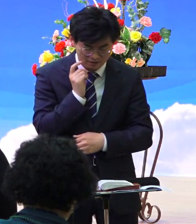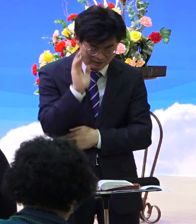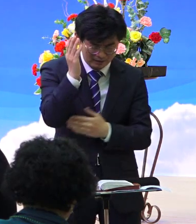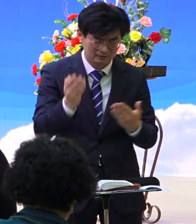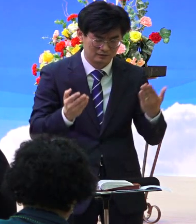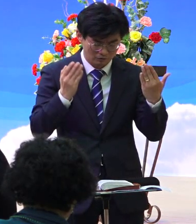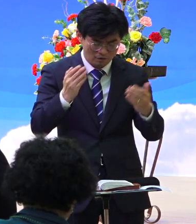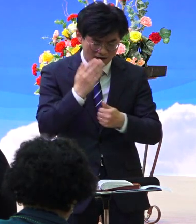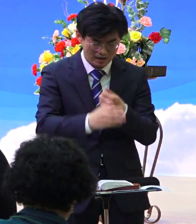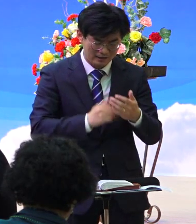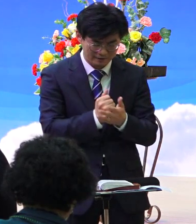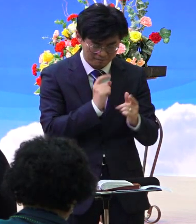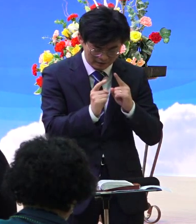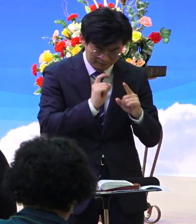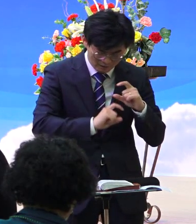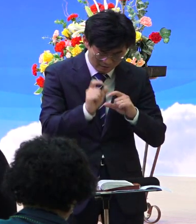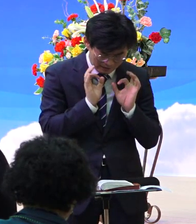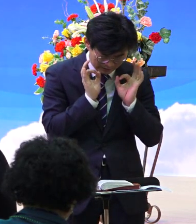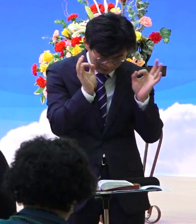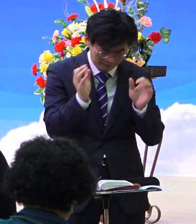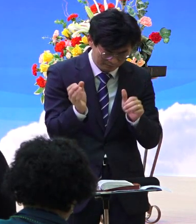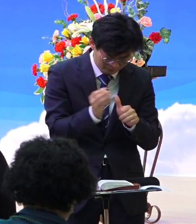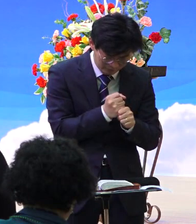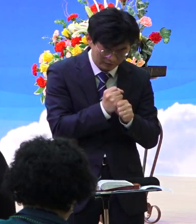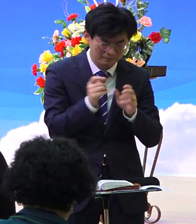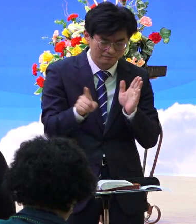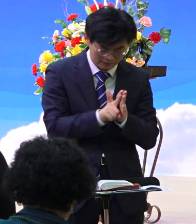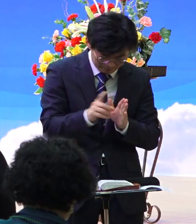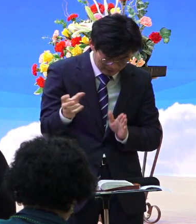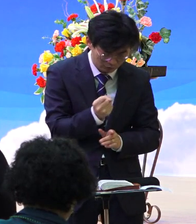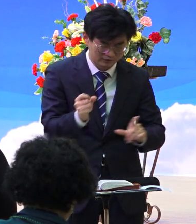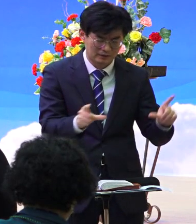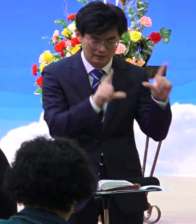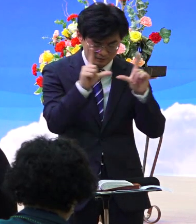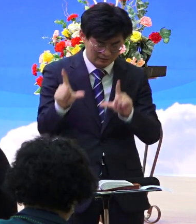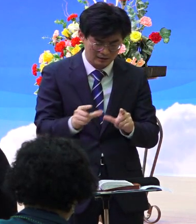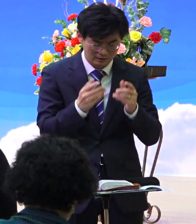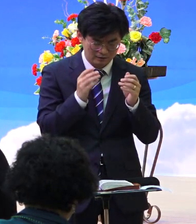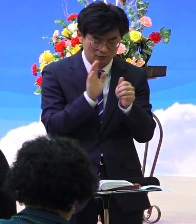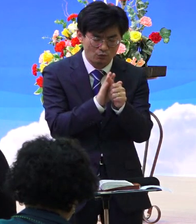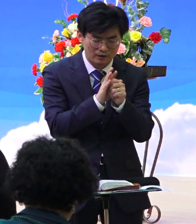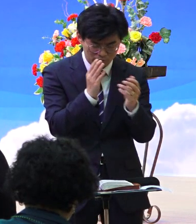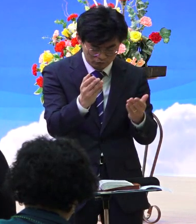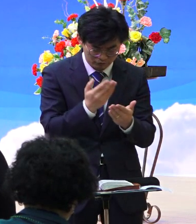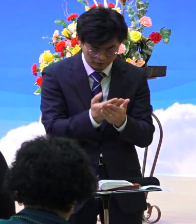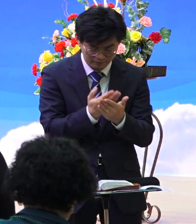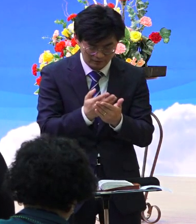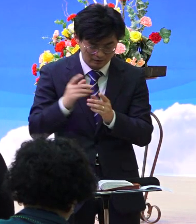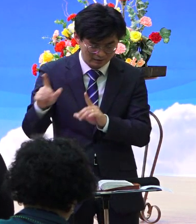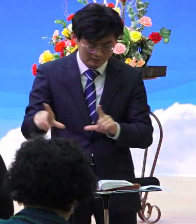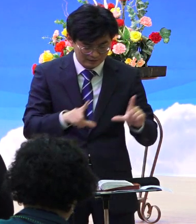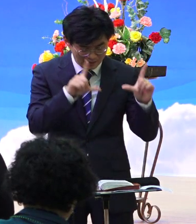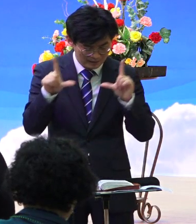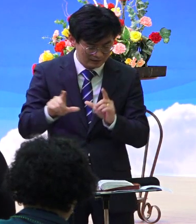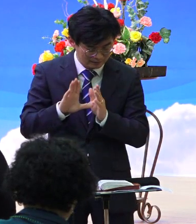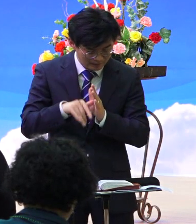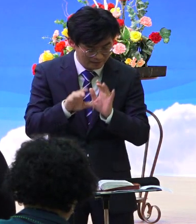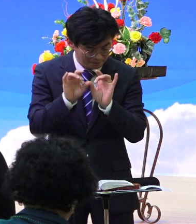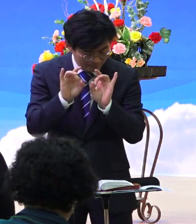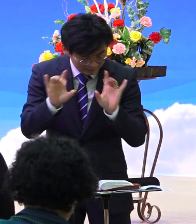더 간절히 붙잡고 살아가는 우리 모두가 되게 하여 주시옵소서. 그래서 삶에서 드리는 예배가